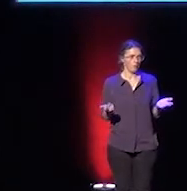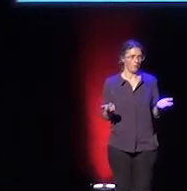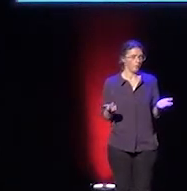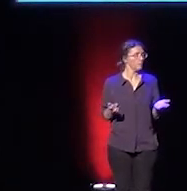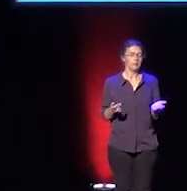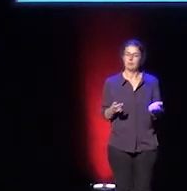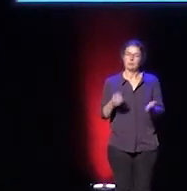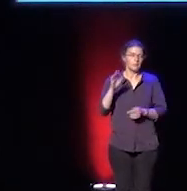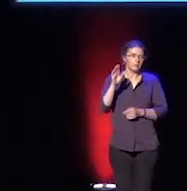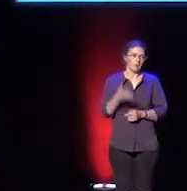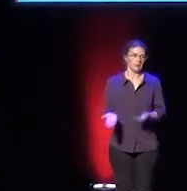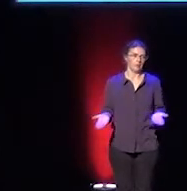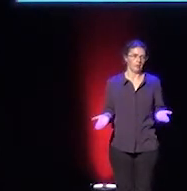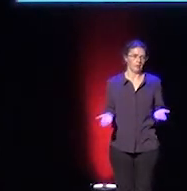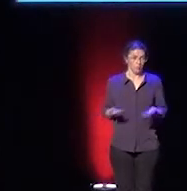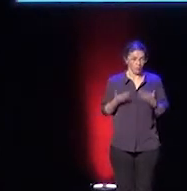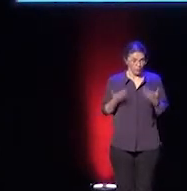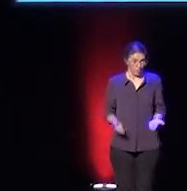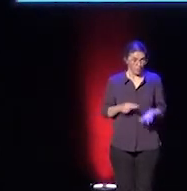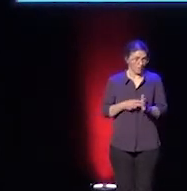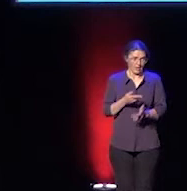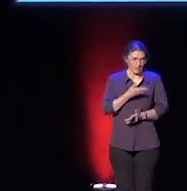Das kann doch nicht im Sinne des Erfinders sein.